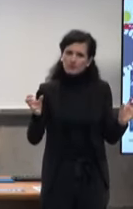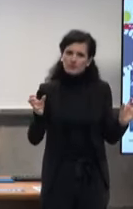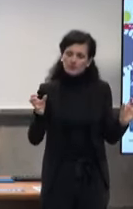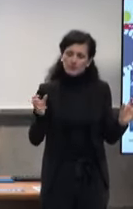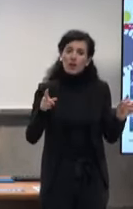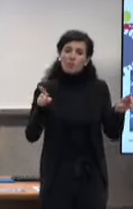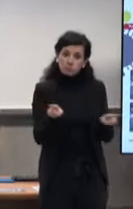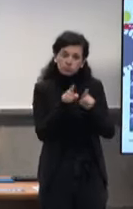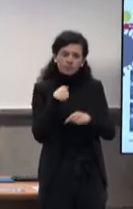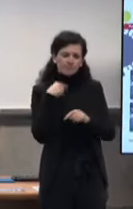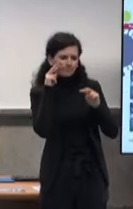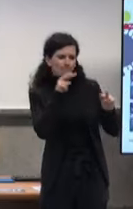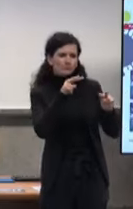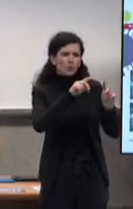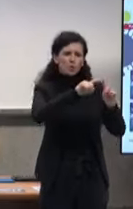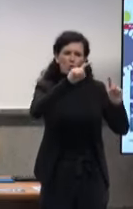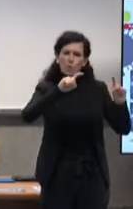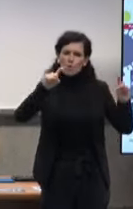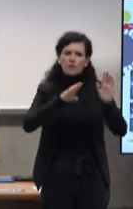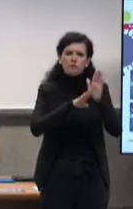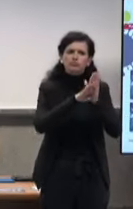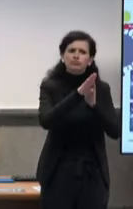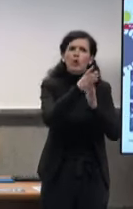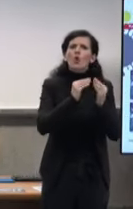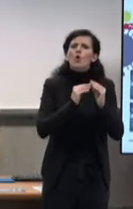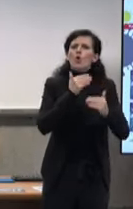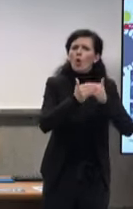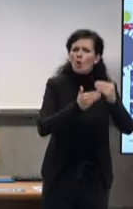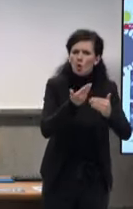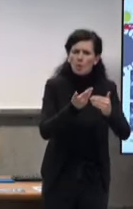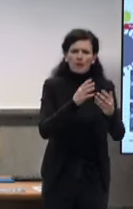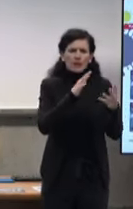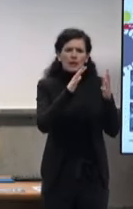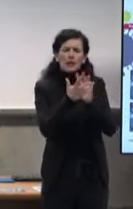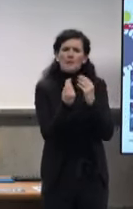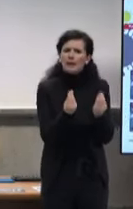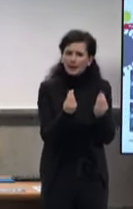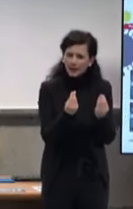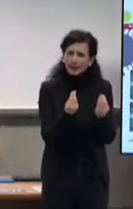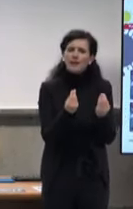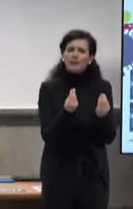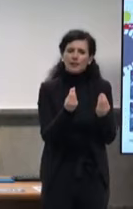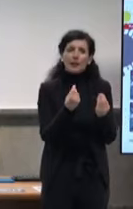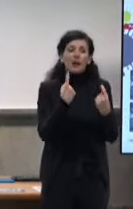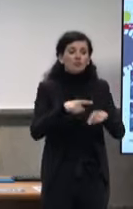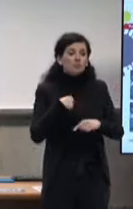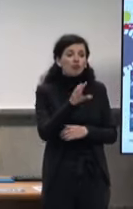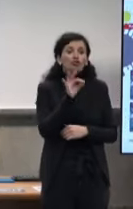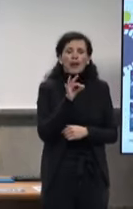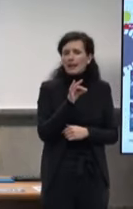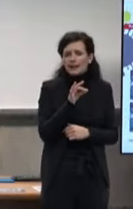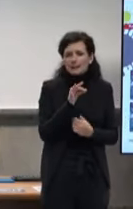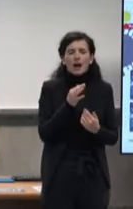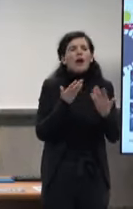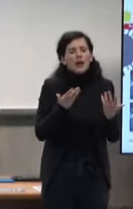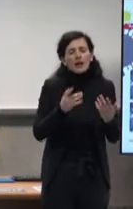curva decresce perché questo non è indifferente rispetto alle scelte che si possono intraprendere e poi tutti assieme